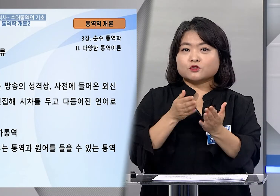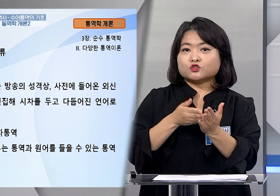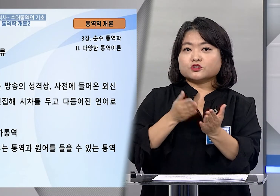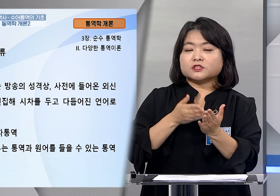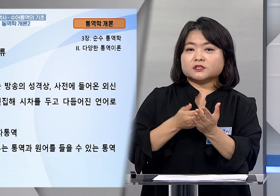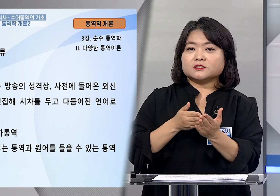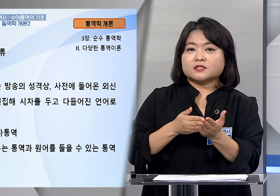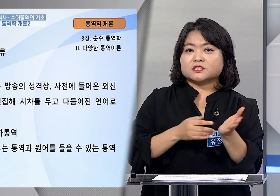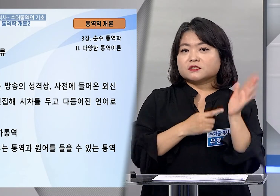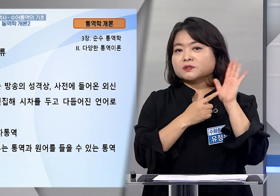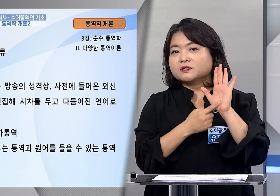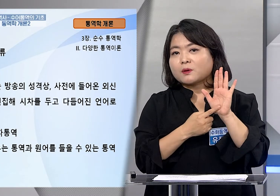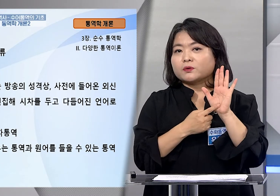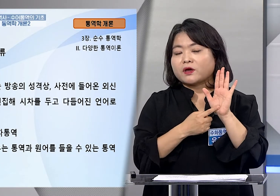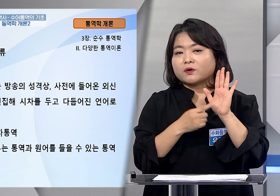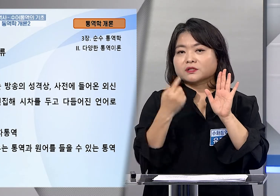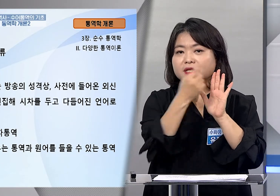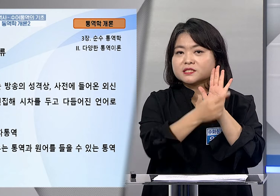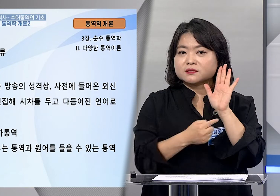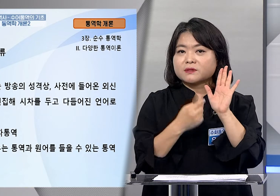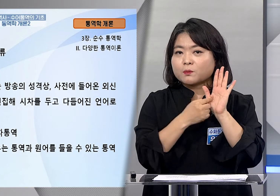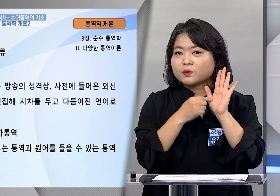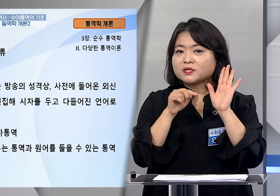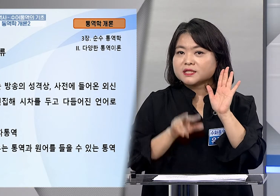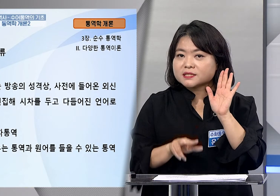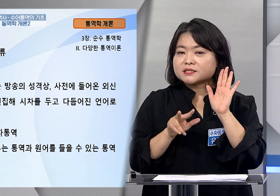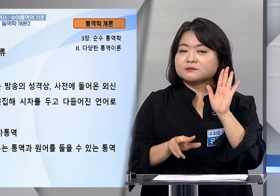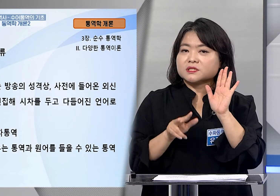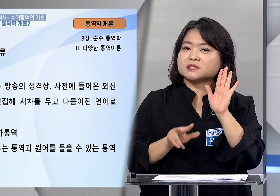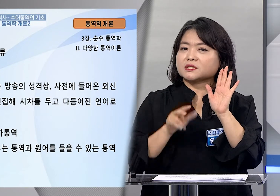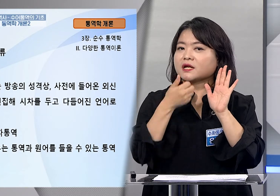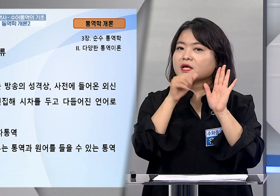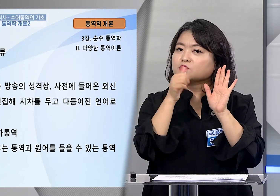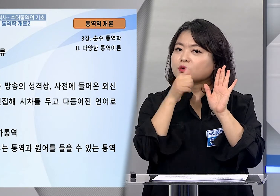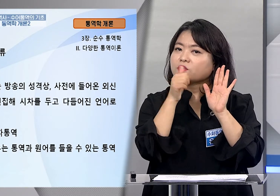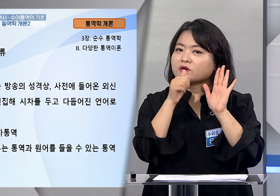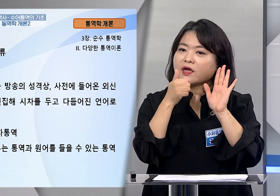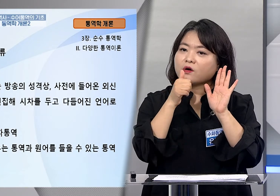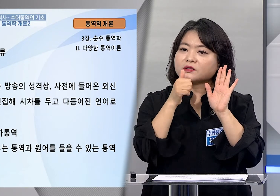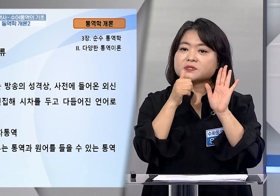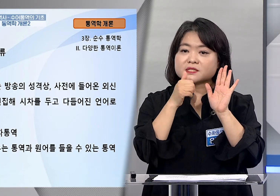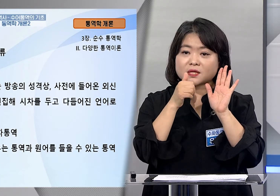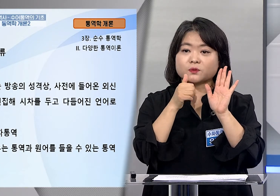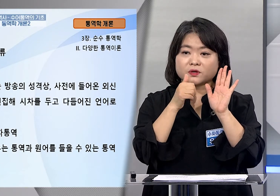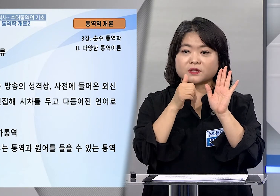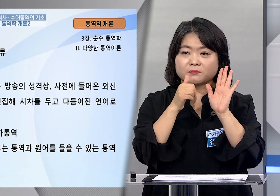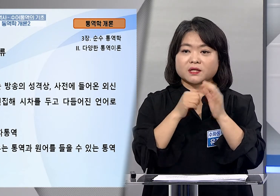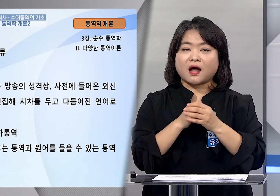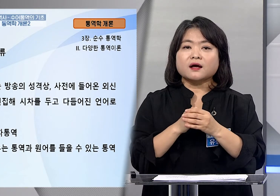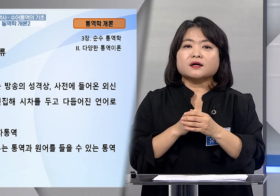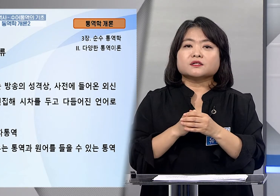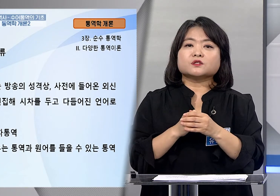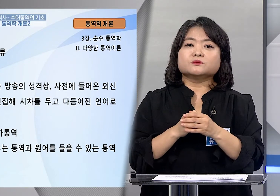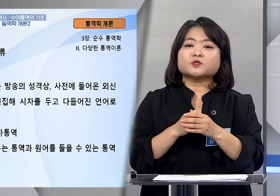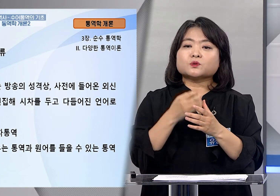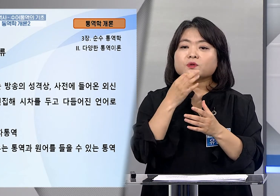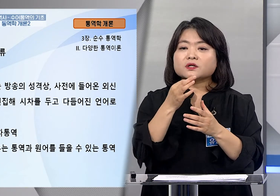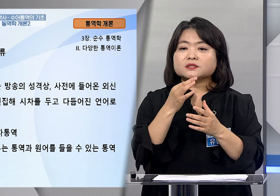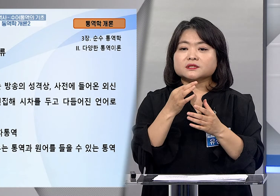그런데 뉴스는 지금 이걸 내보내요. 그런데 지금 내보낸 이 시간에 통역을 해요. 그럼 시차 통역이 됩니다. 그리고 음성 통역은